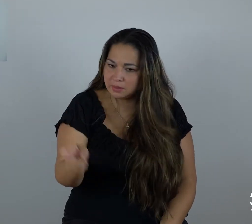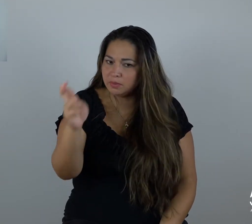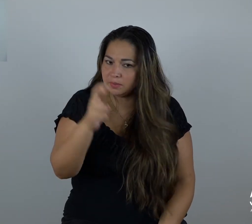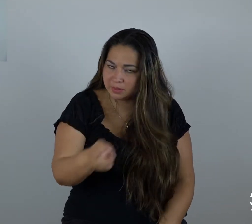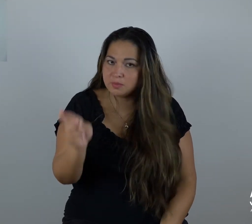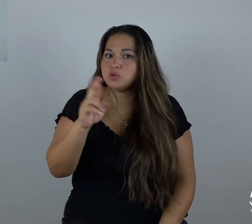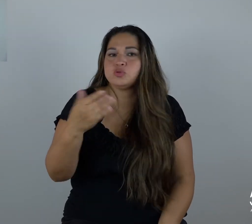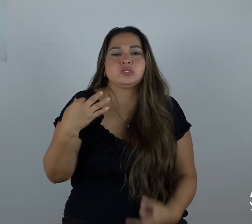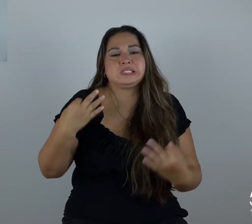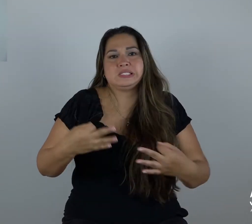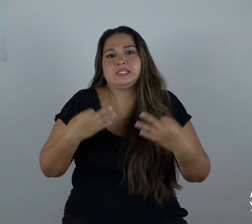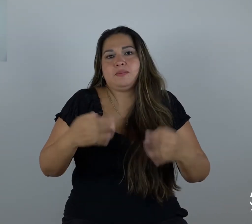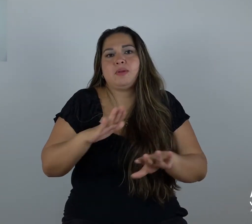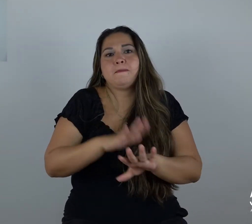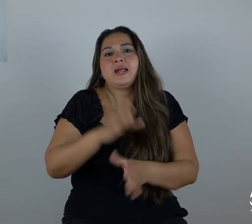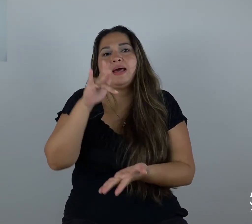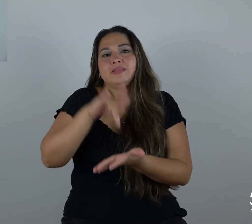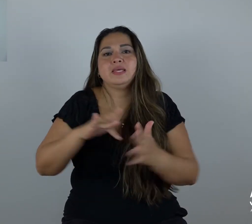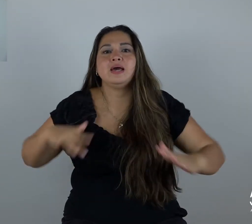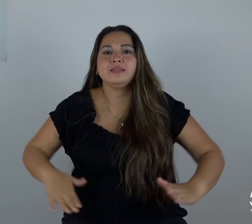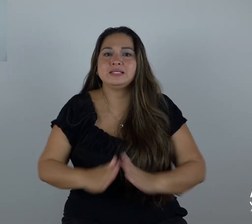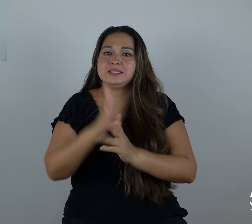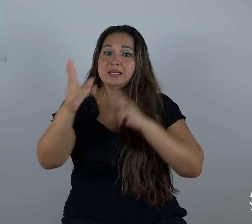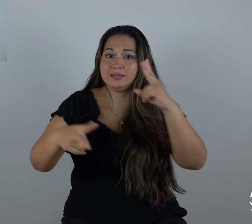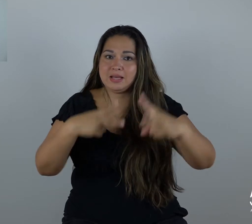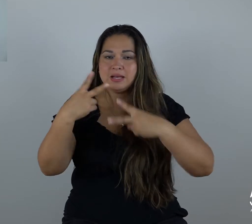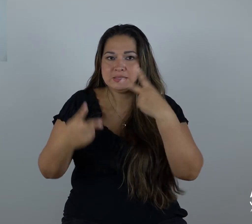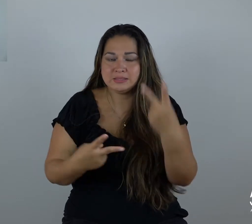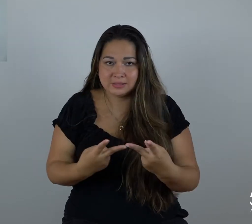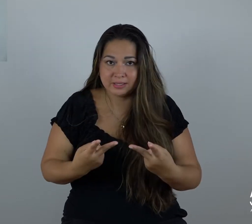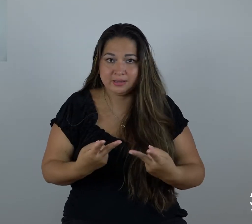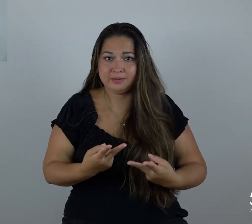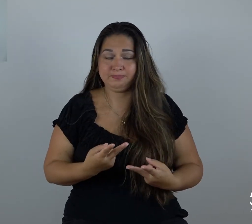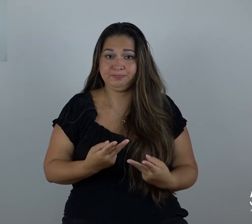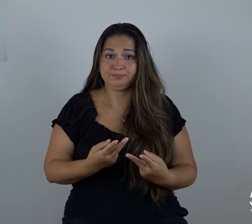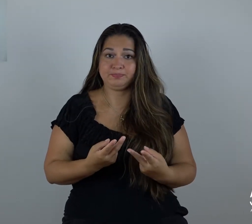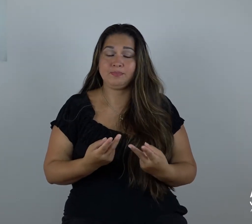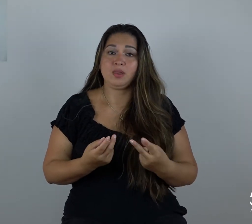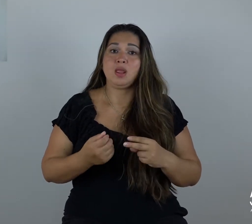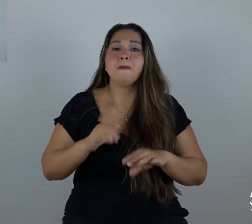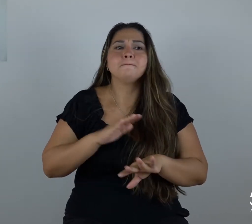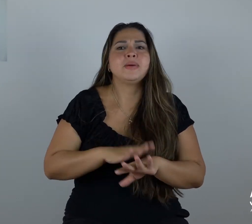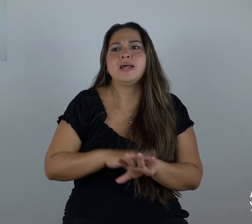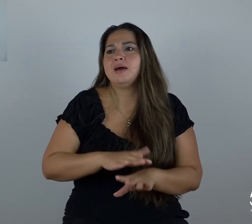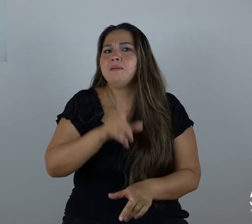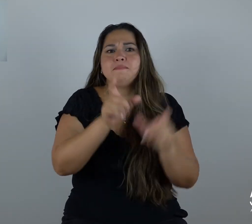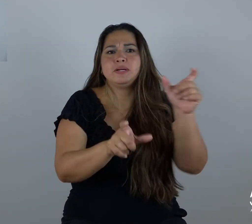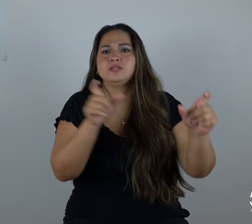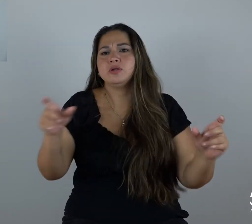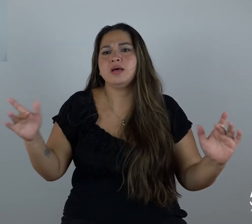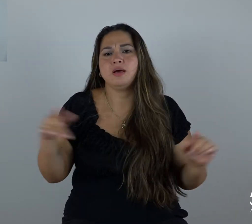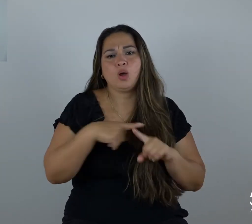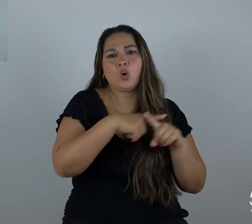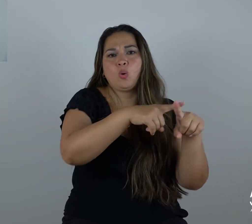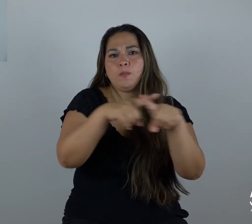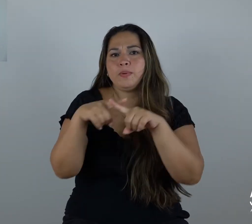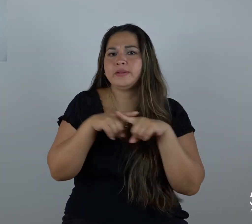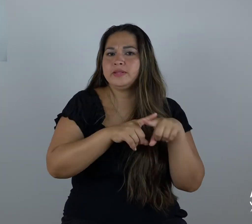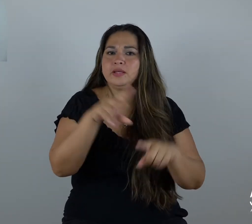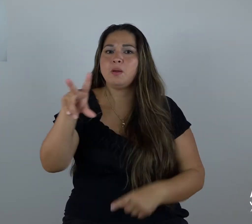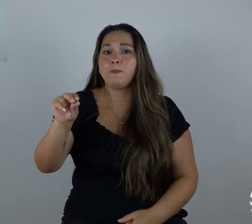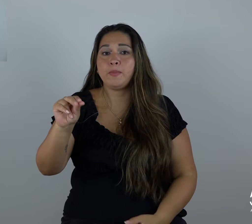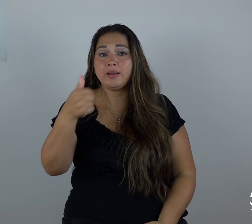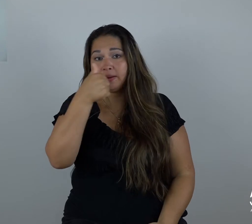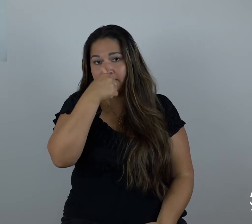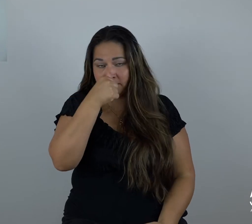iglesias evangélicas, usamos cuando convocamos a la asamblea, a la reunión, a poder compartir lo que es el pan y